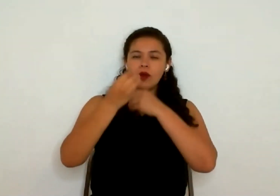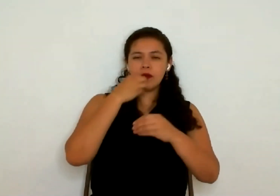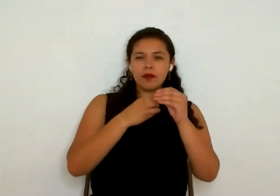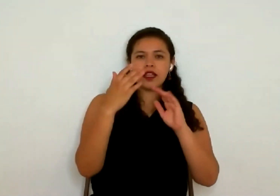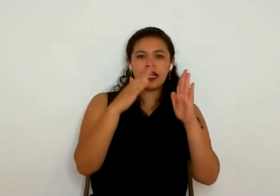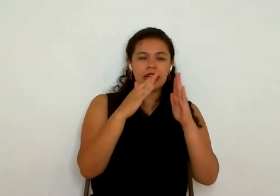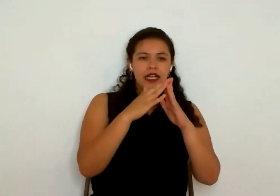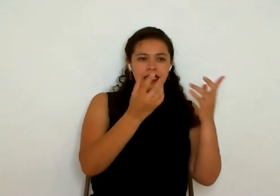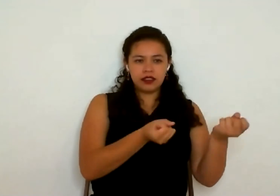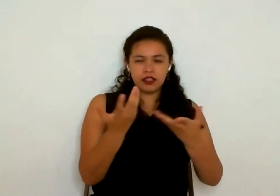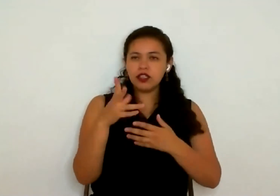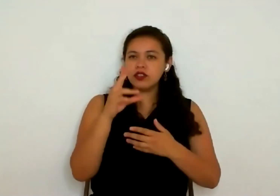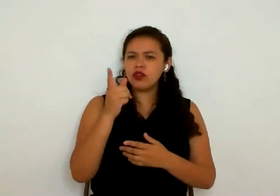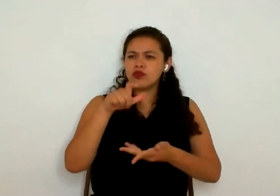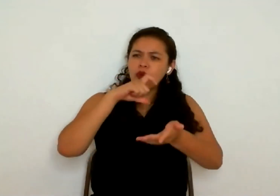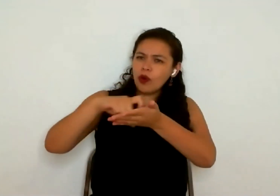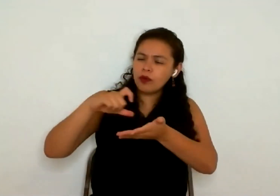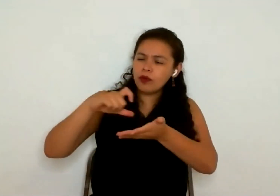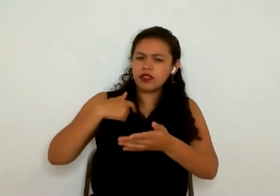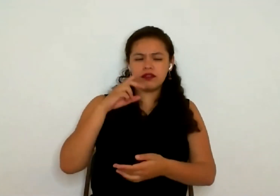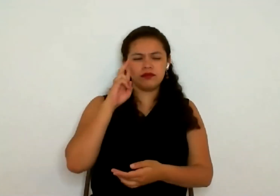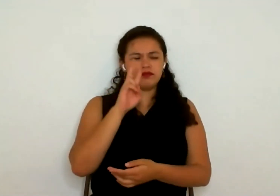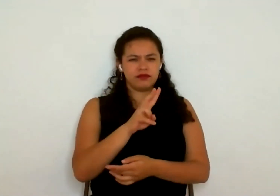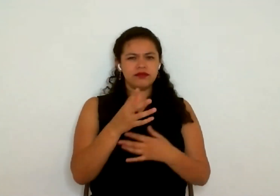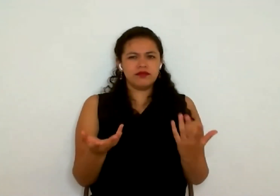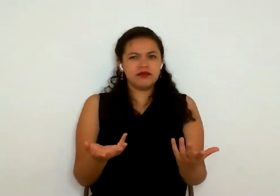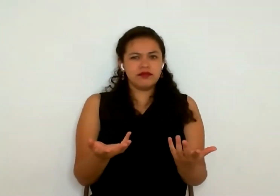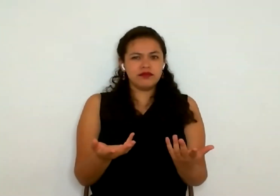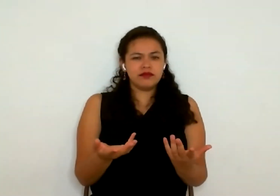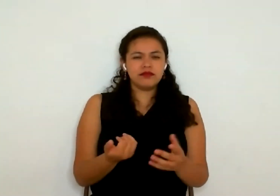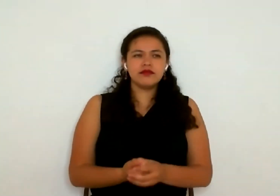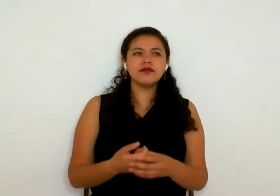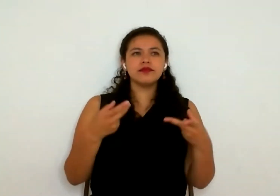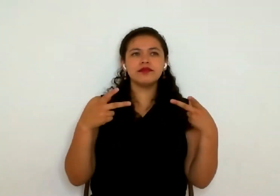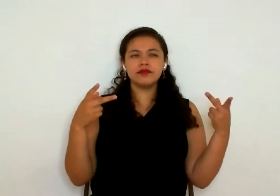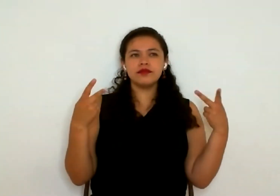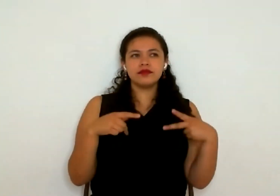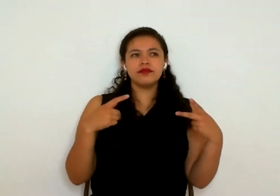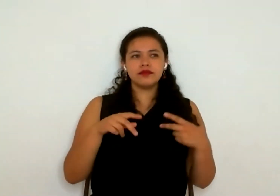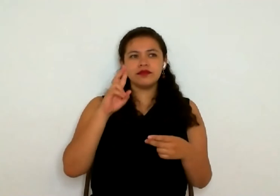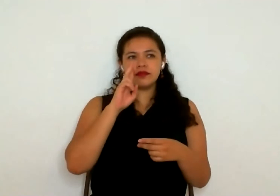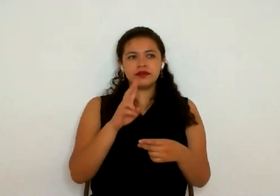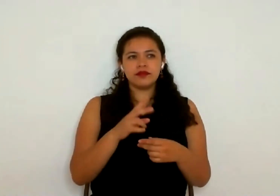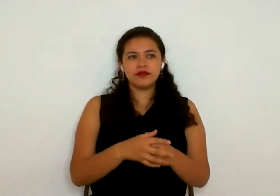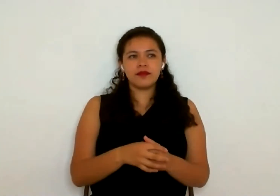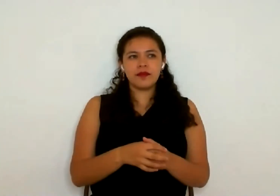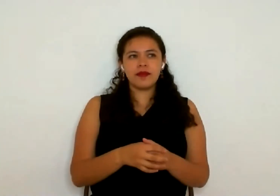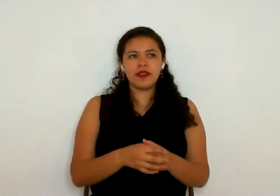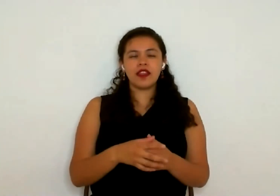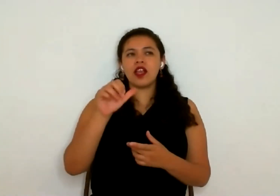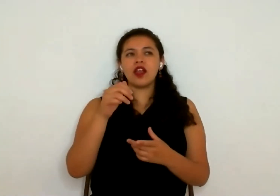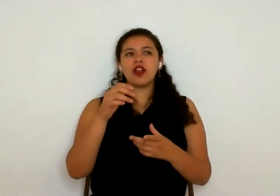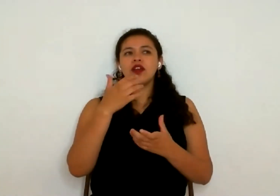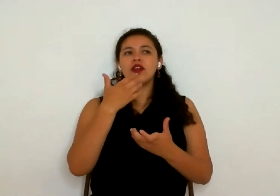de mi casa entonces poder ver sobre estas personas dar nosotros comentario y no